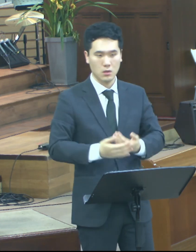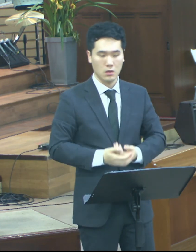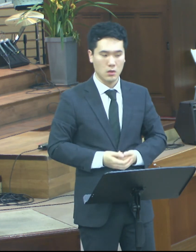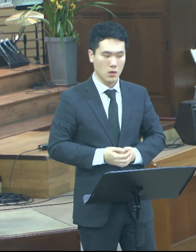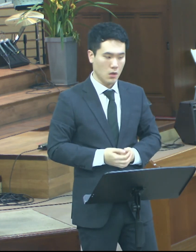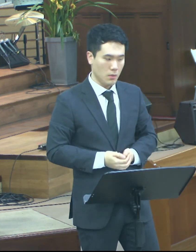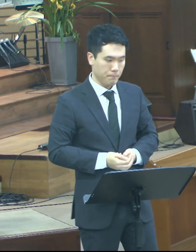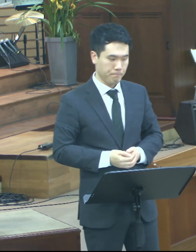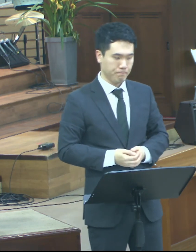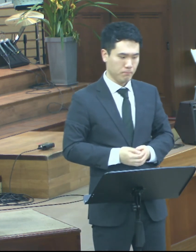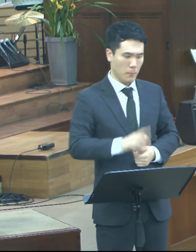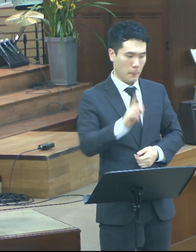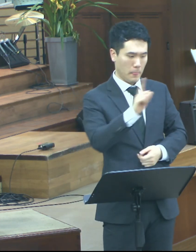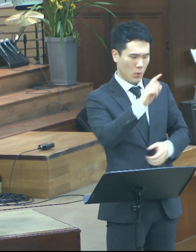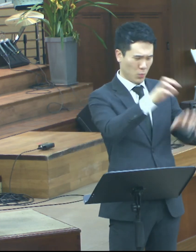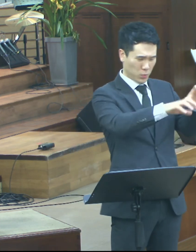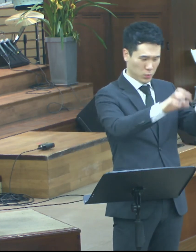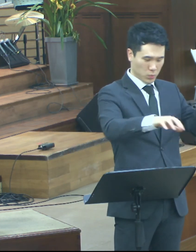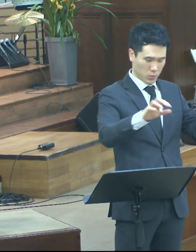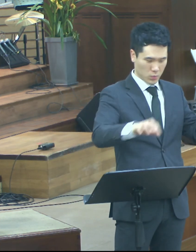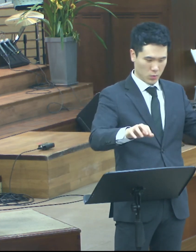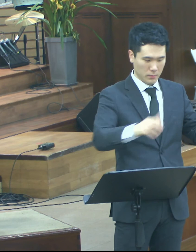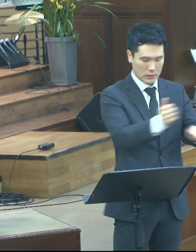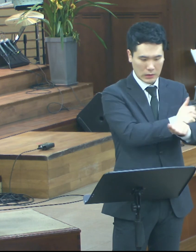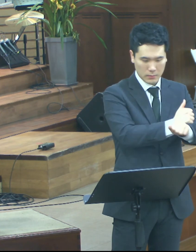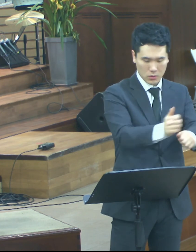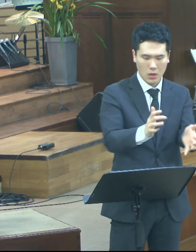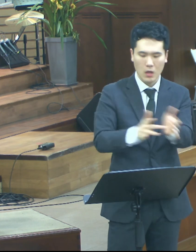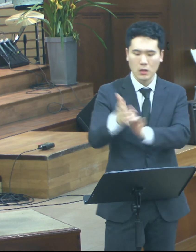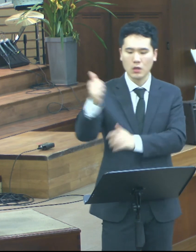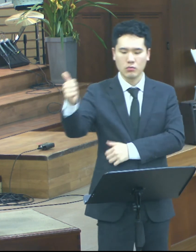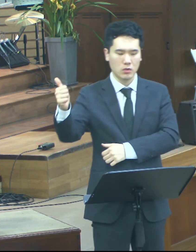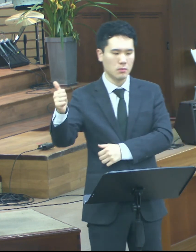예수님이 행하신 일들을 하게 하시고 요즘 지도를 이렇게 보니까 요르단 같아요.